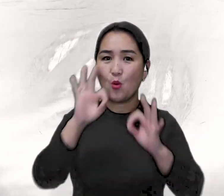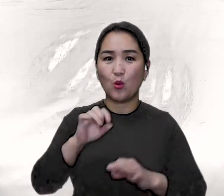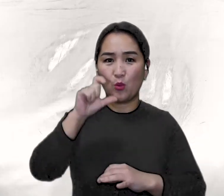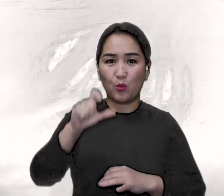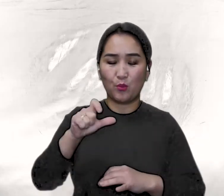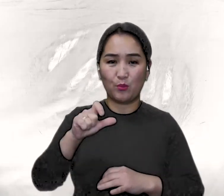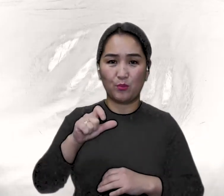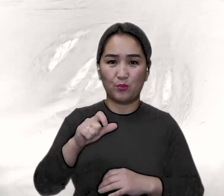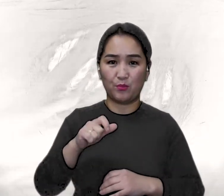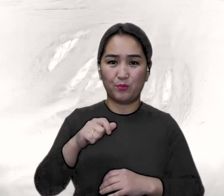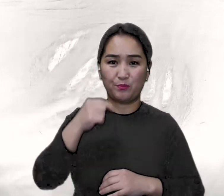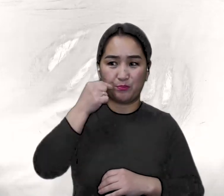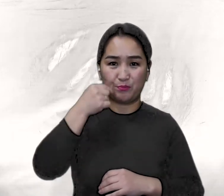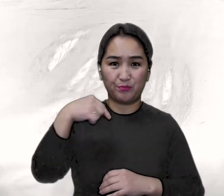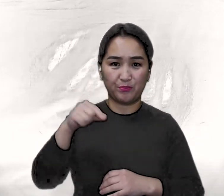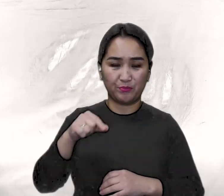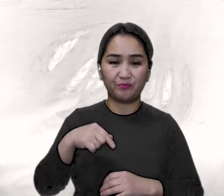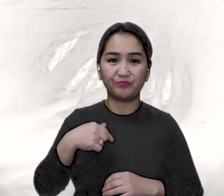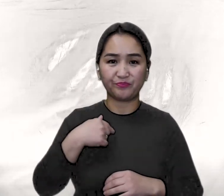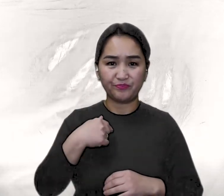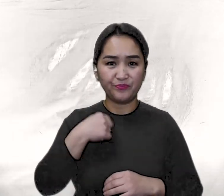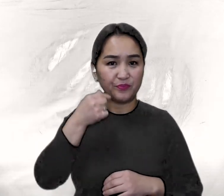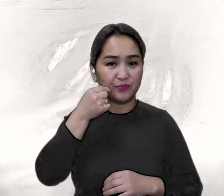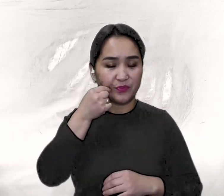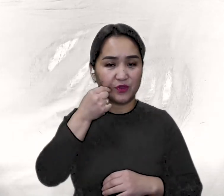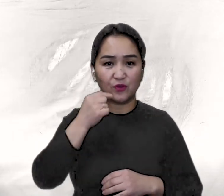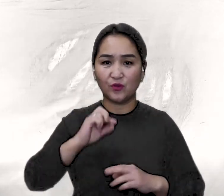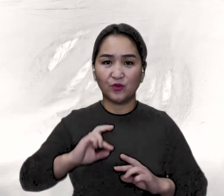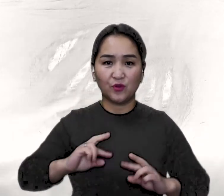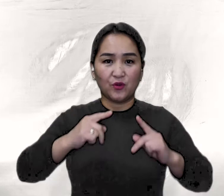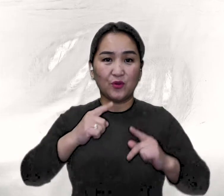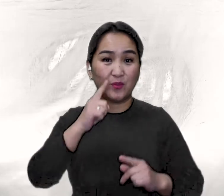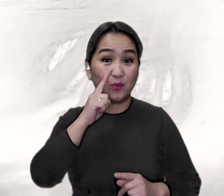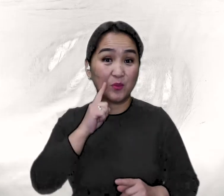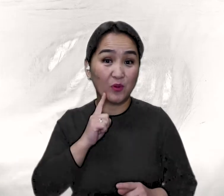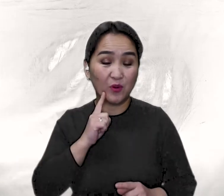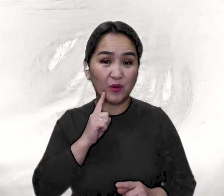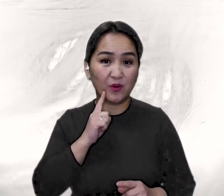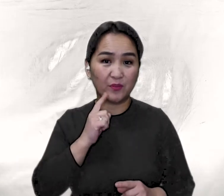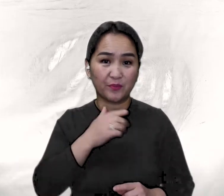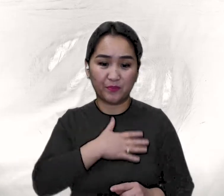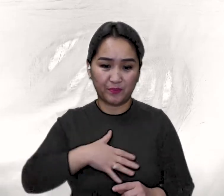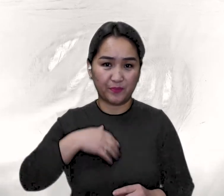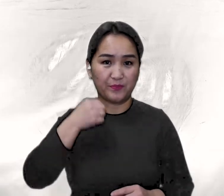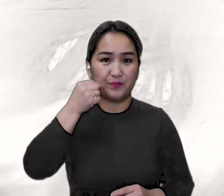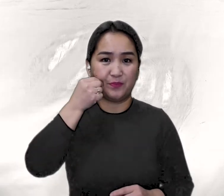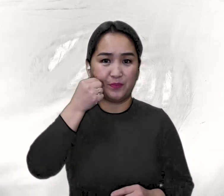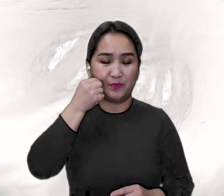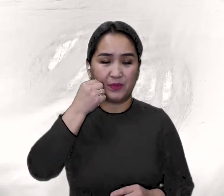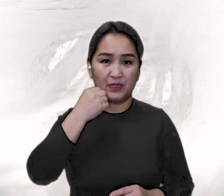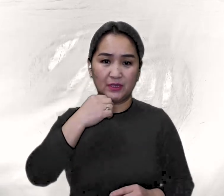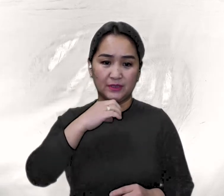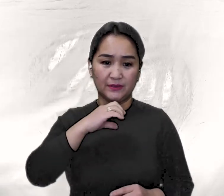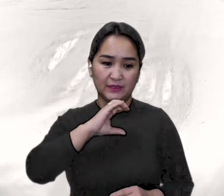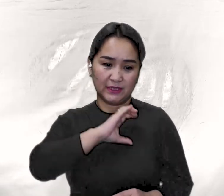Би энэ бие нэг ингэдэг нэг тий жоохон өөрчлөлт чимсэн. Энэ бие харах болгонда ингээд нэг тийм дотроос нэг юм